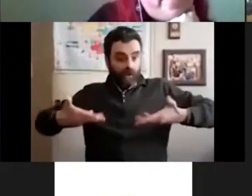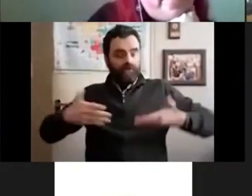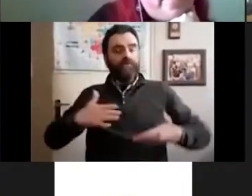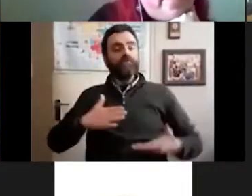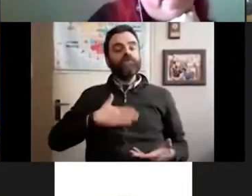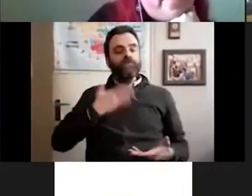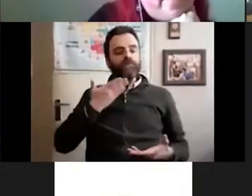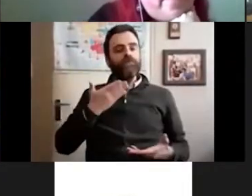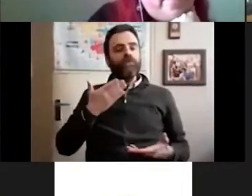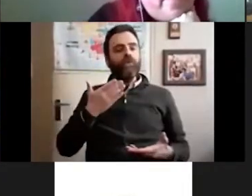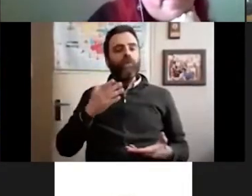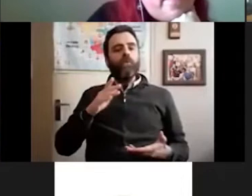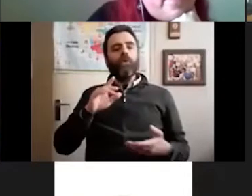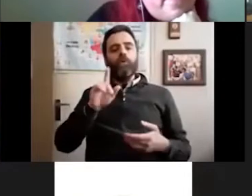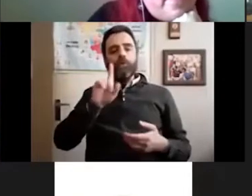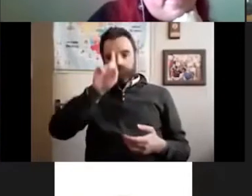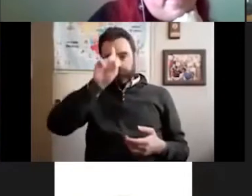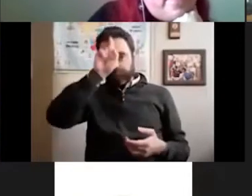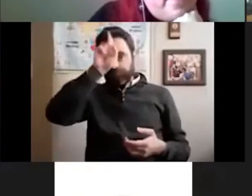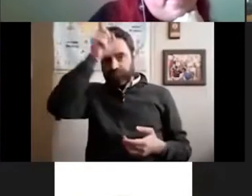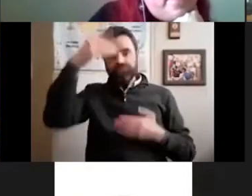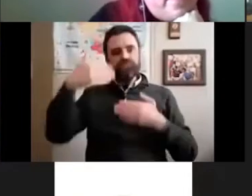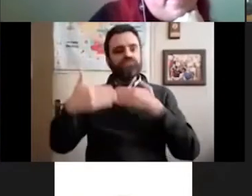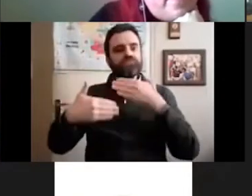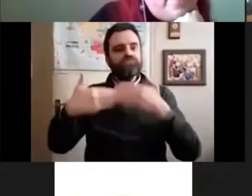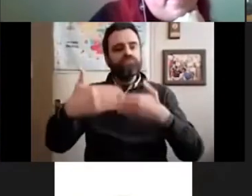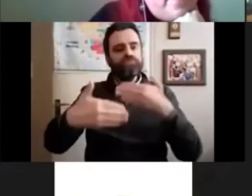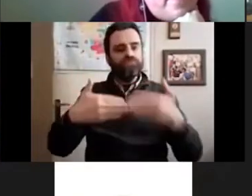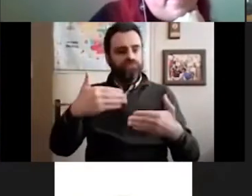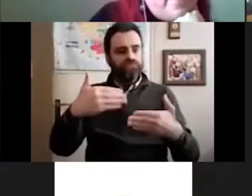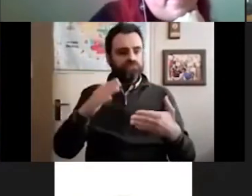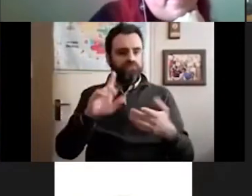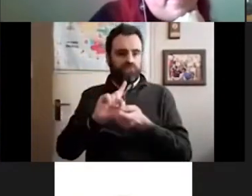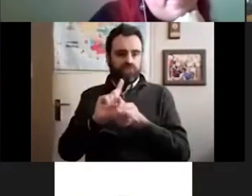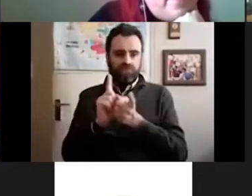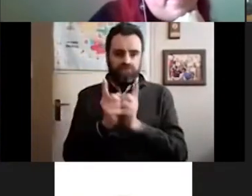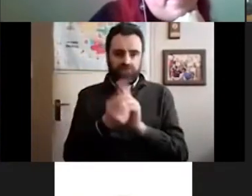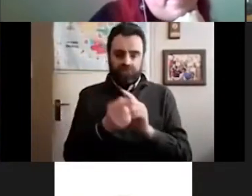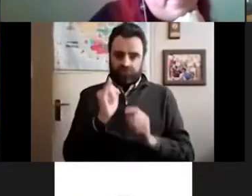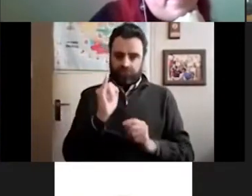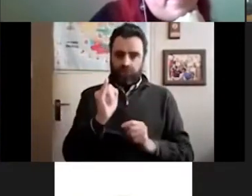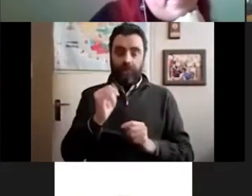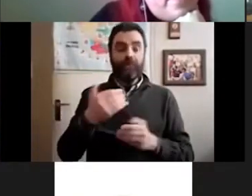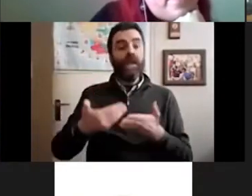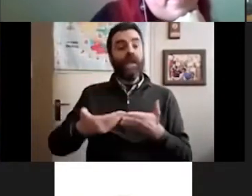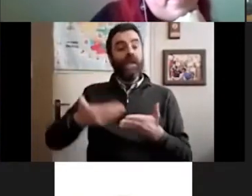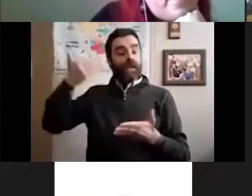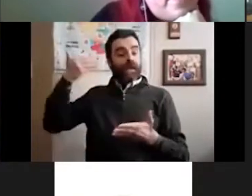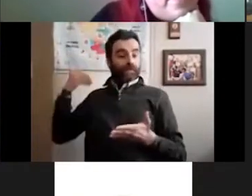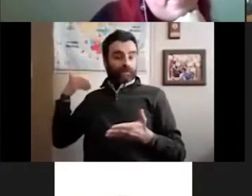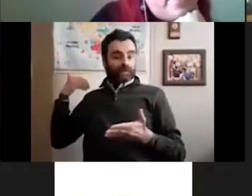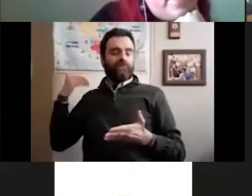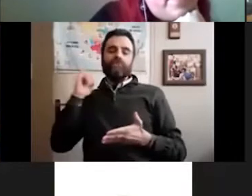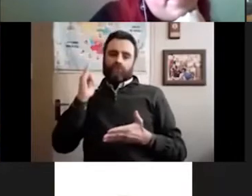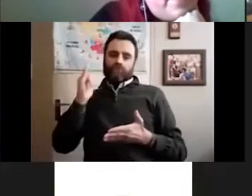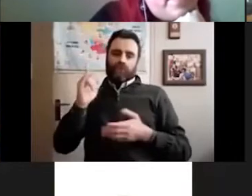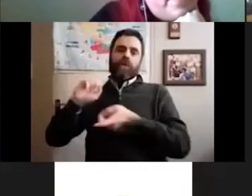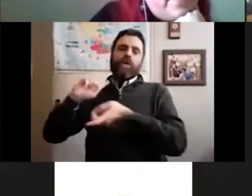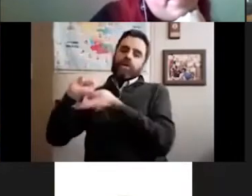Dice, sí, ahora yo ya me siento más acostumbrada a este trabajo que hemos ido avanzando,